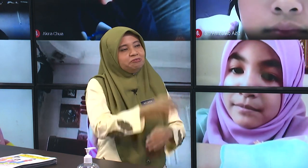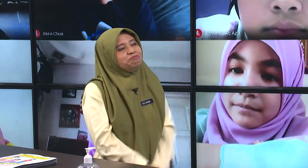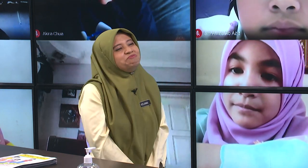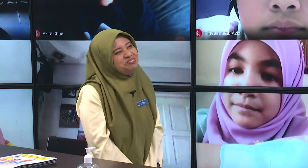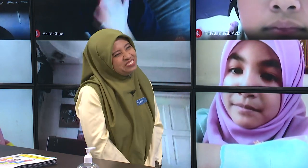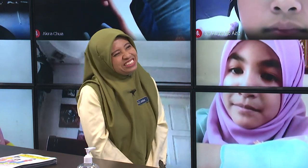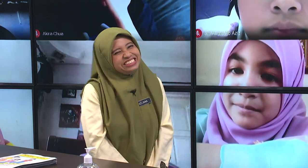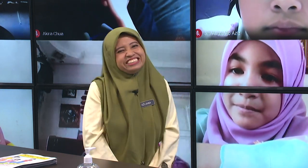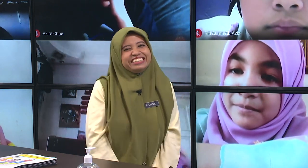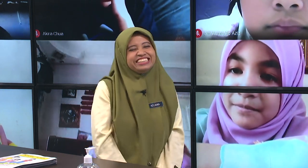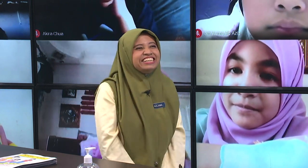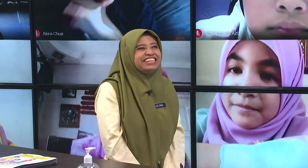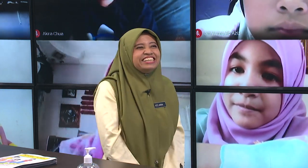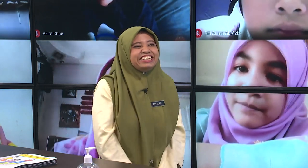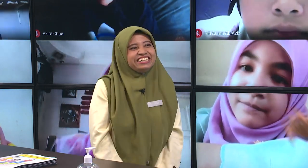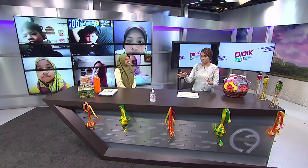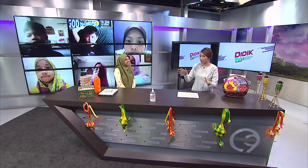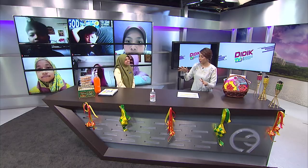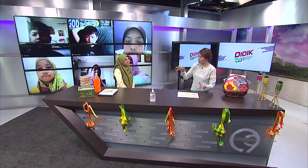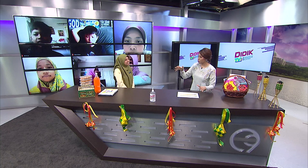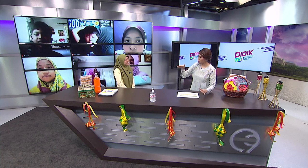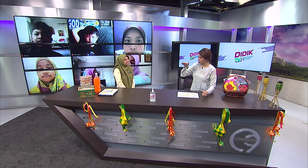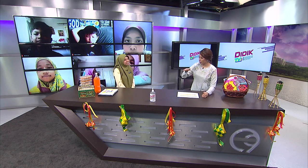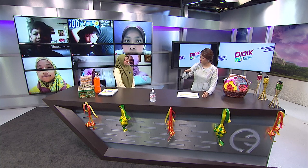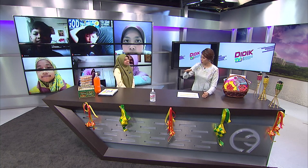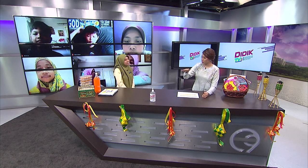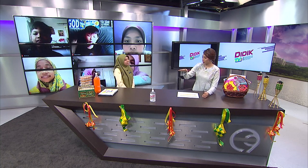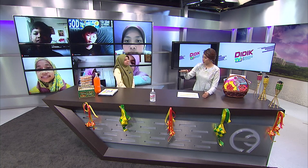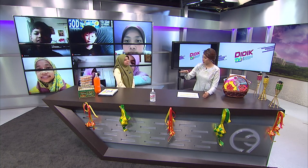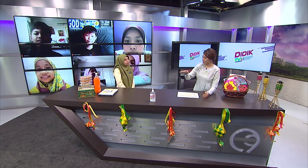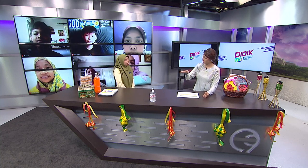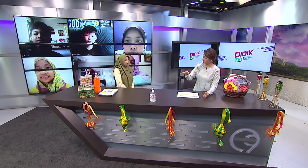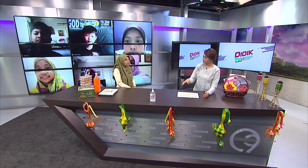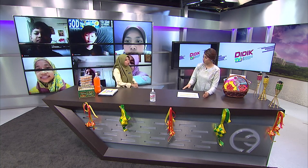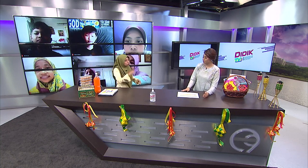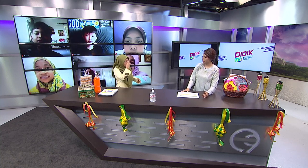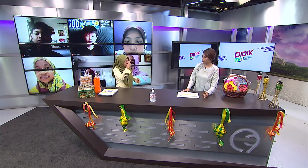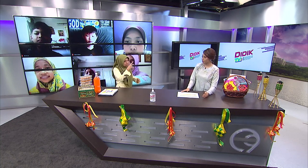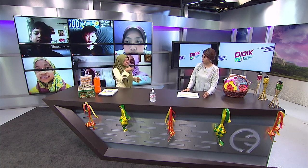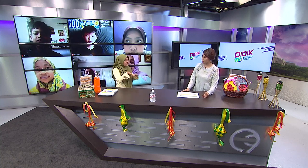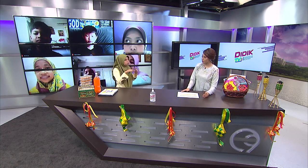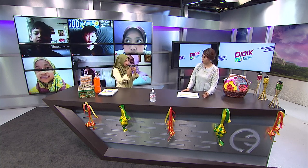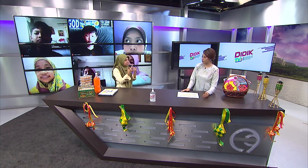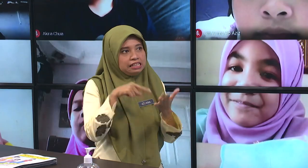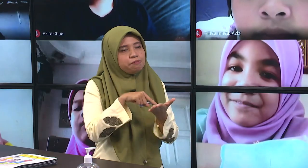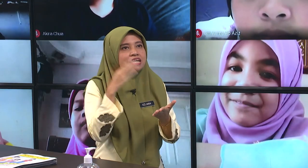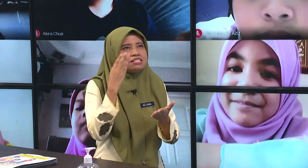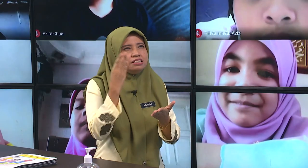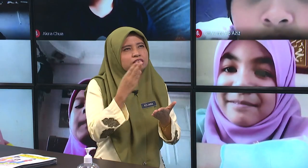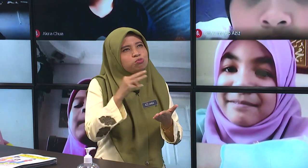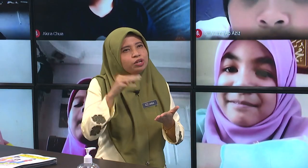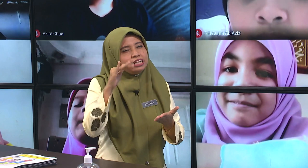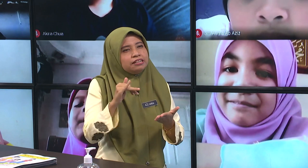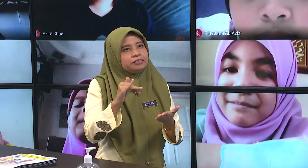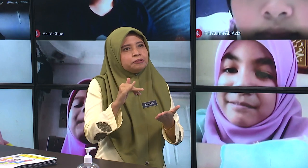belajar. Okey, baik. Dalam kelas berapa orang umur lingkungan umur mereka? Okey, untuk dalam kelas ni